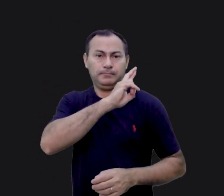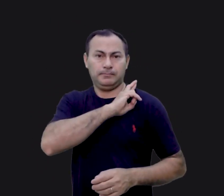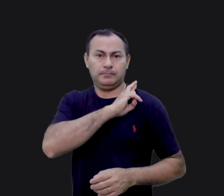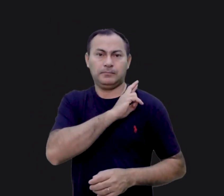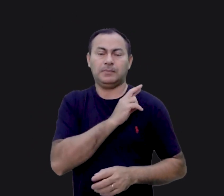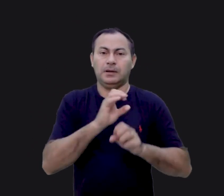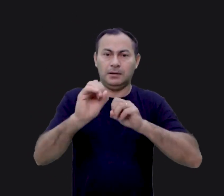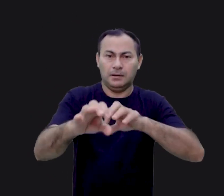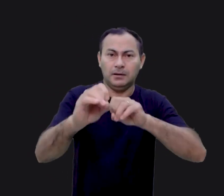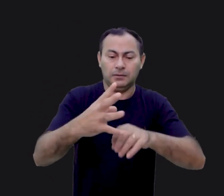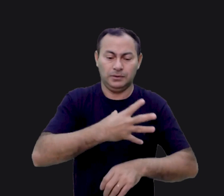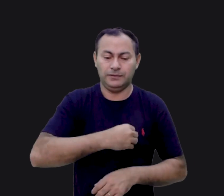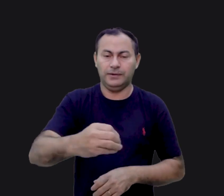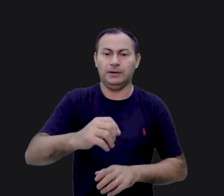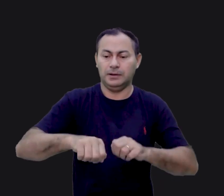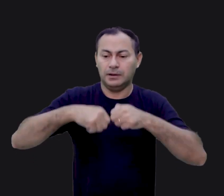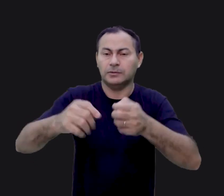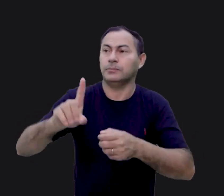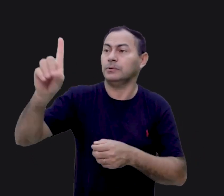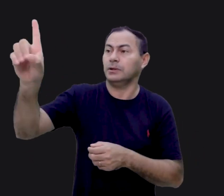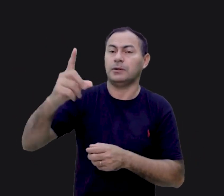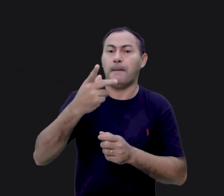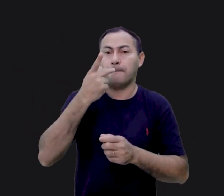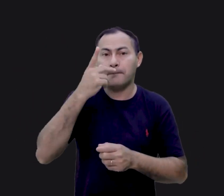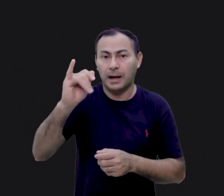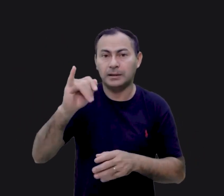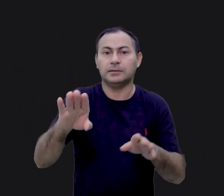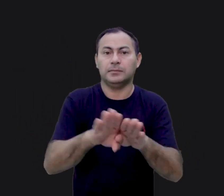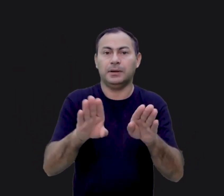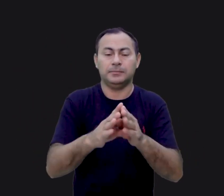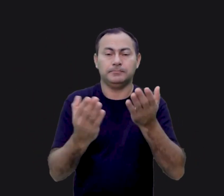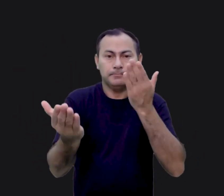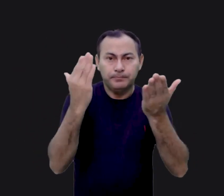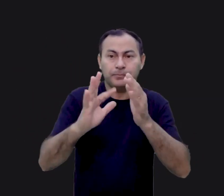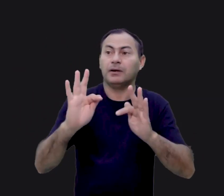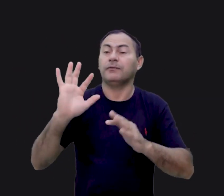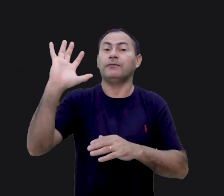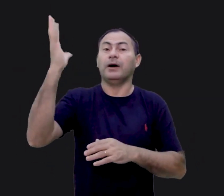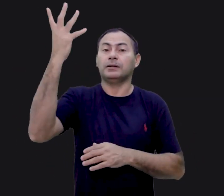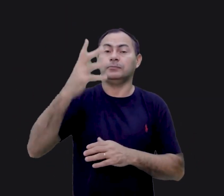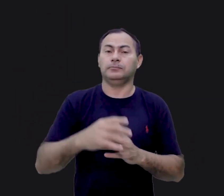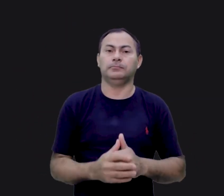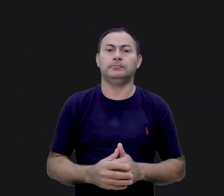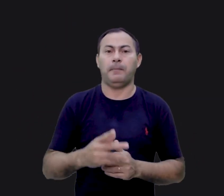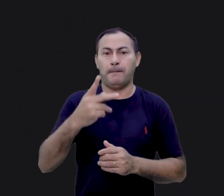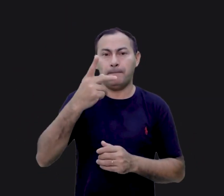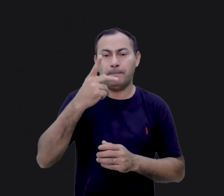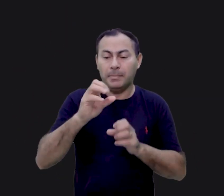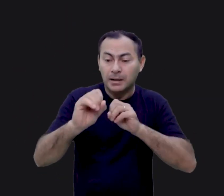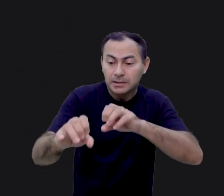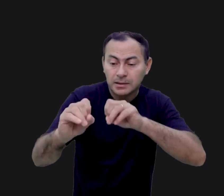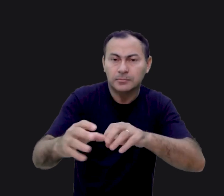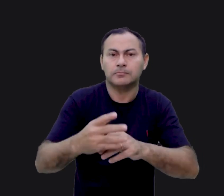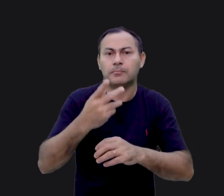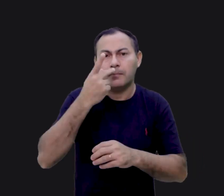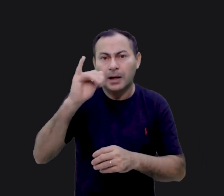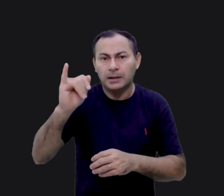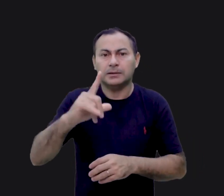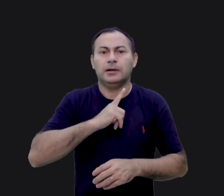a responsabilidade pela educação dos filhos foi dada por Deus aos pais e também está baseado no fato de que para ensiná-los os pais